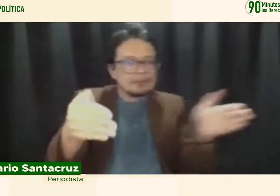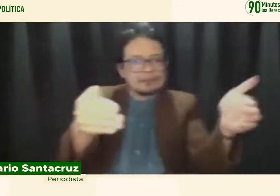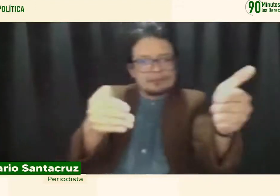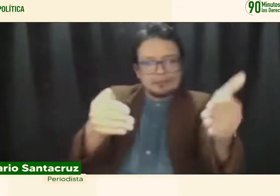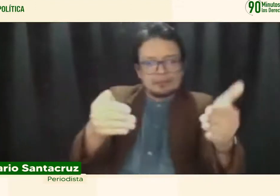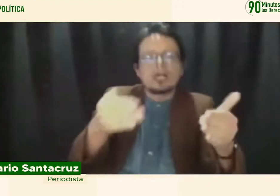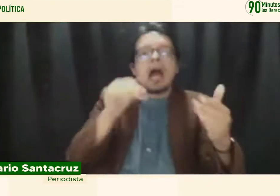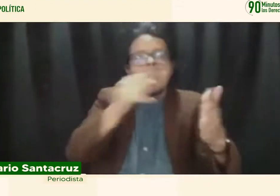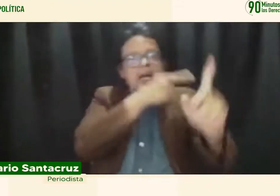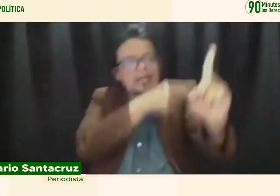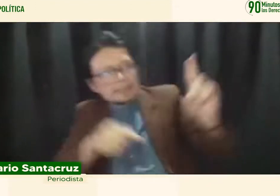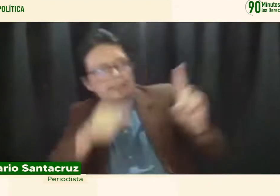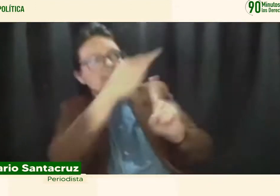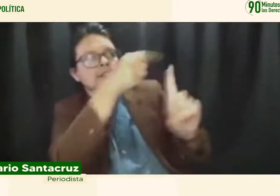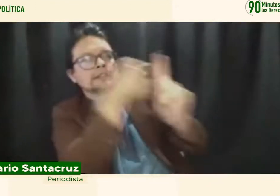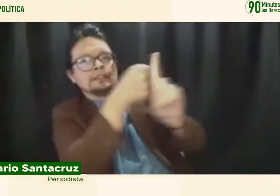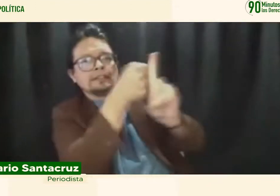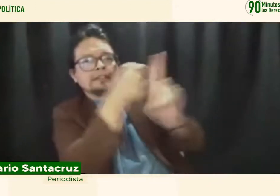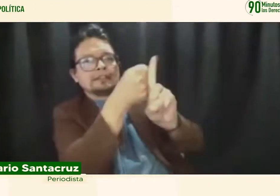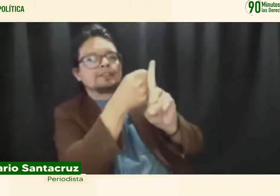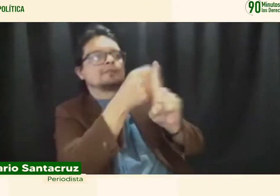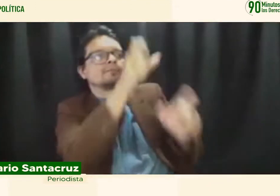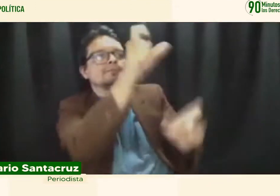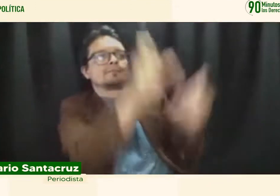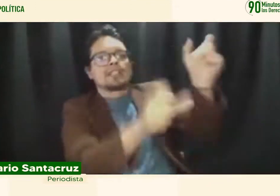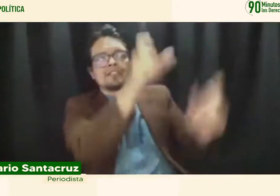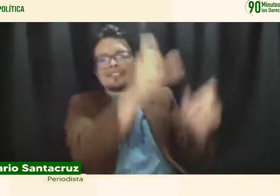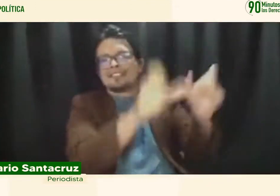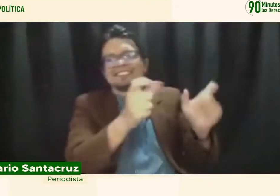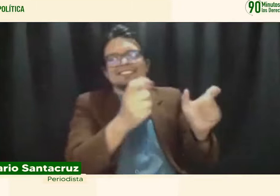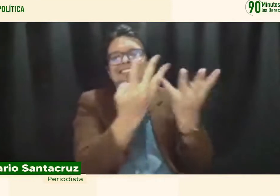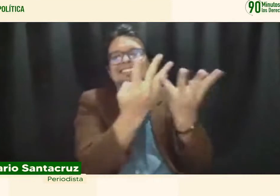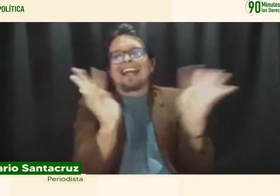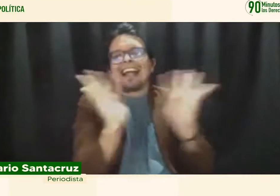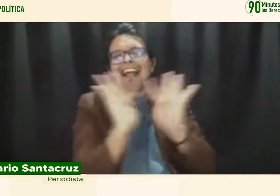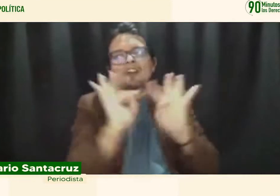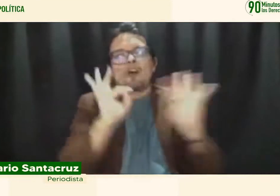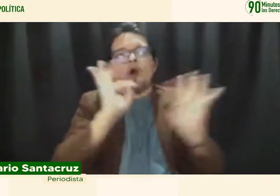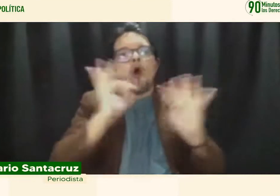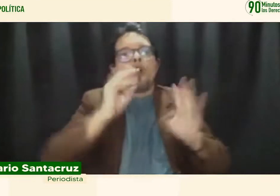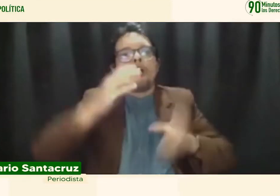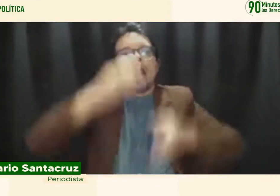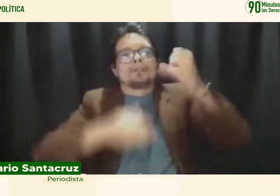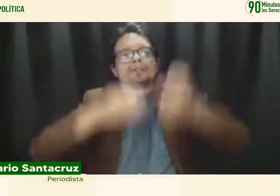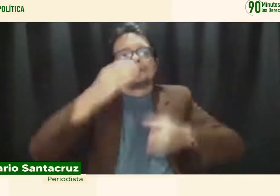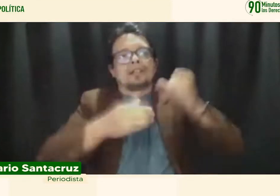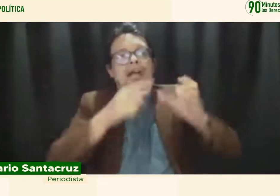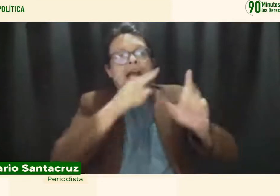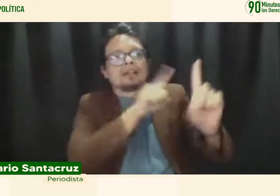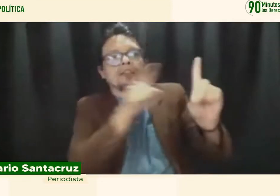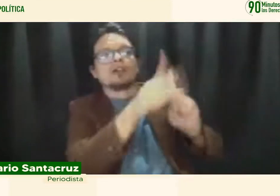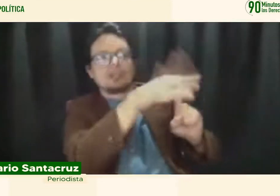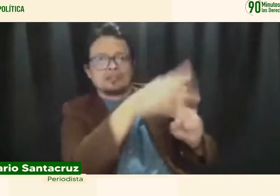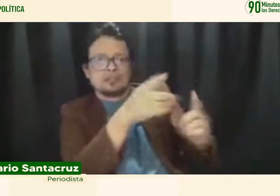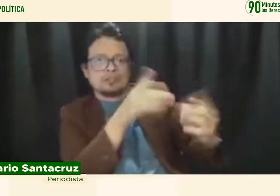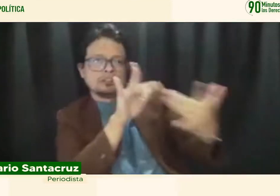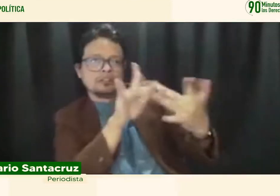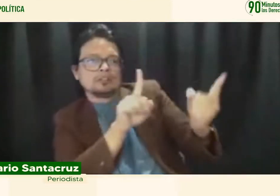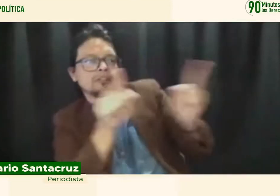participación depende mucho puede ser directa puede ser indirecta también puede ser directa ante el senado ante la